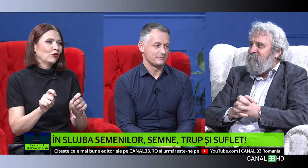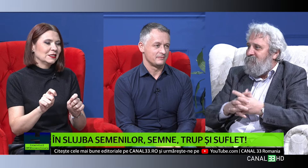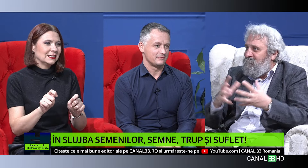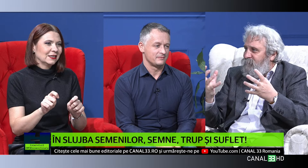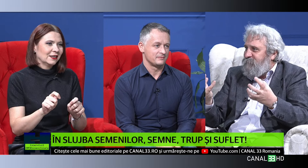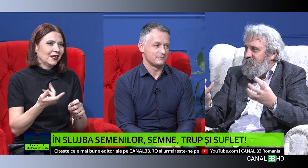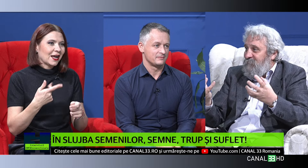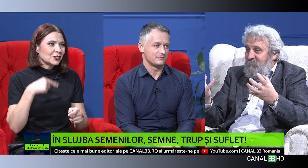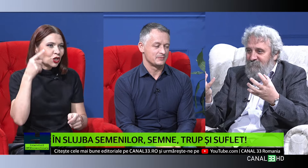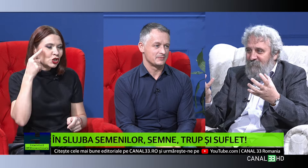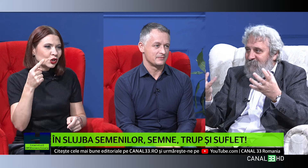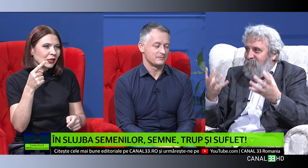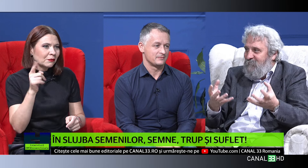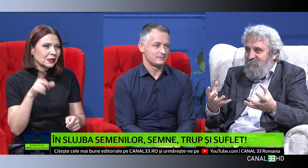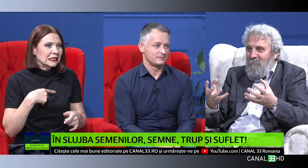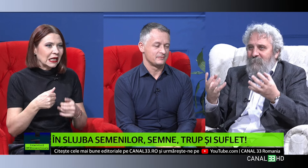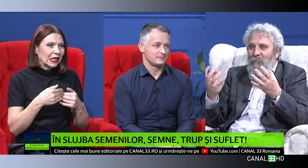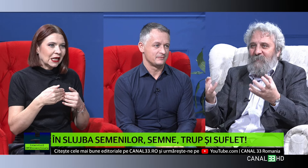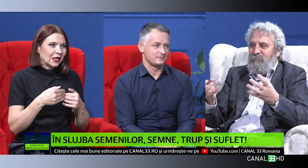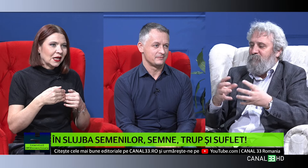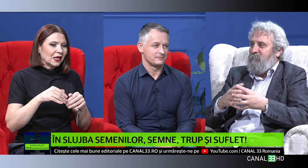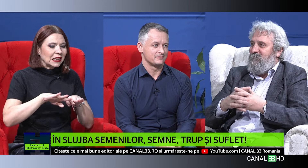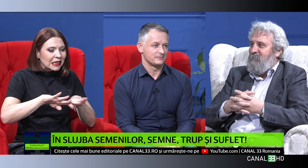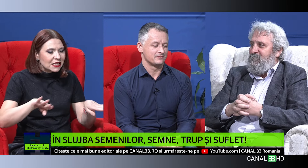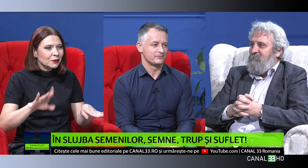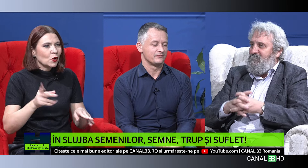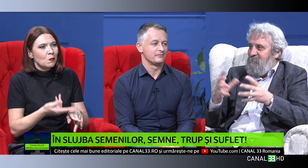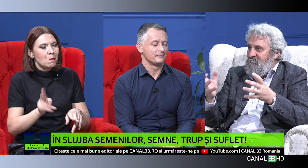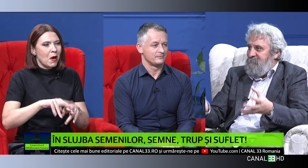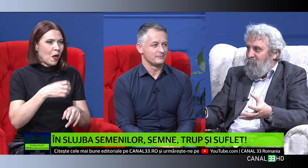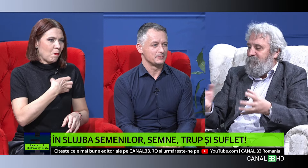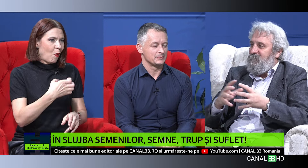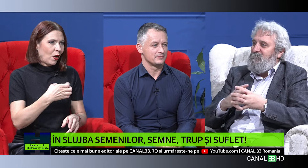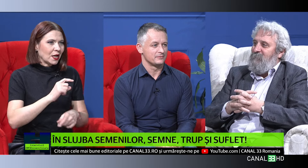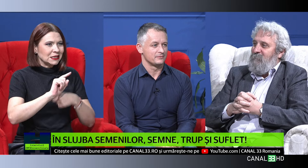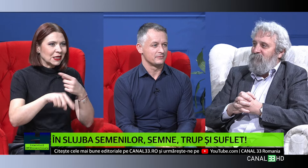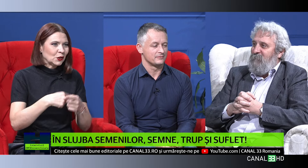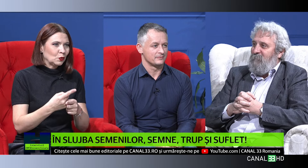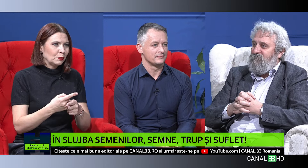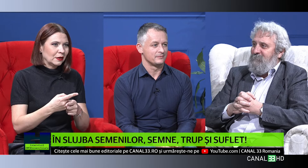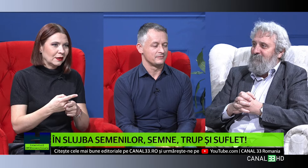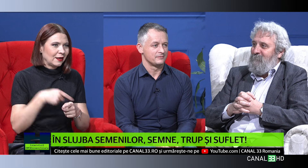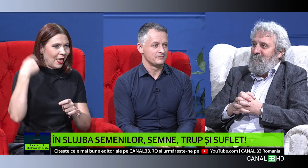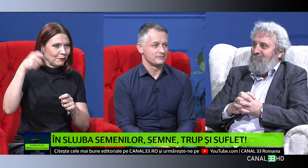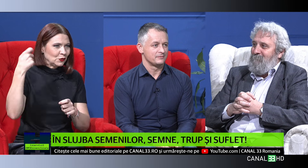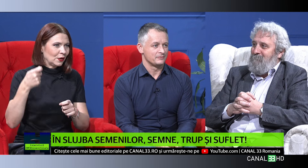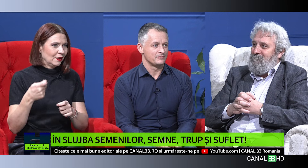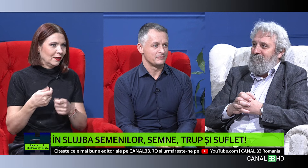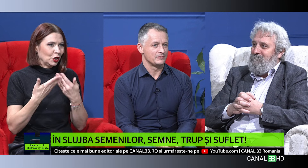să știm să ne despărțim mai bogați cu ceva după emisiunea noastră.